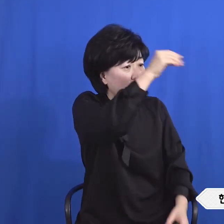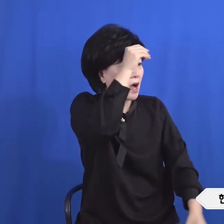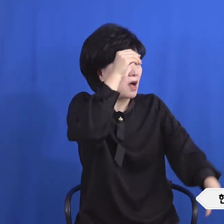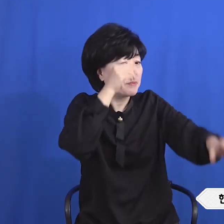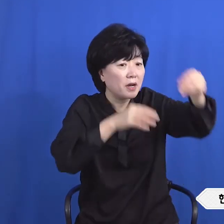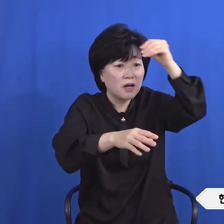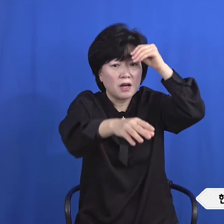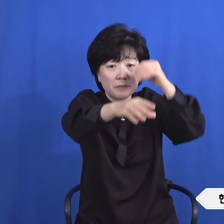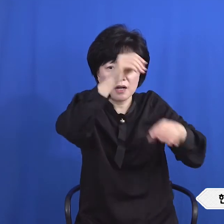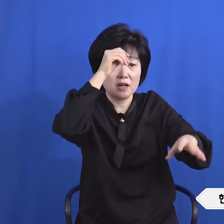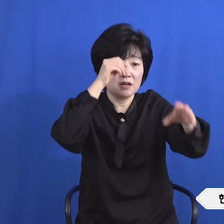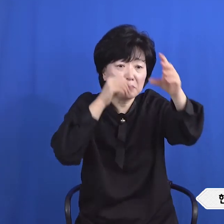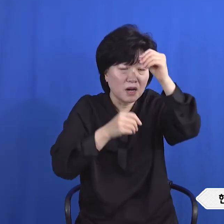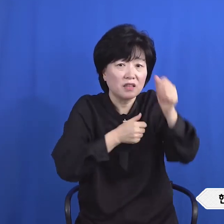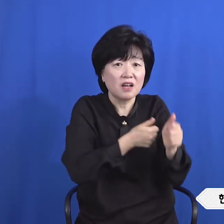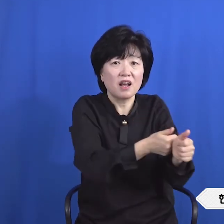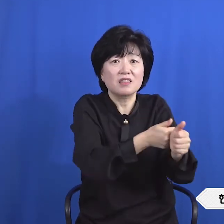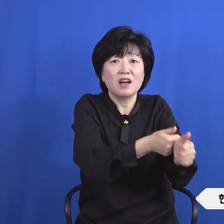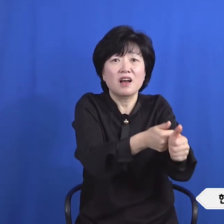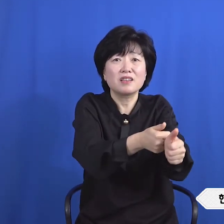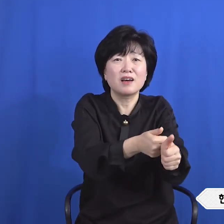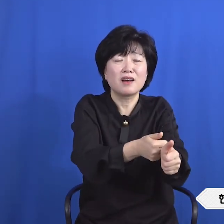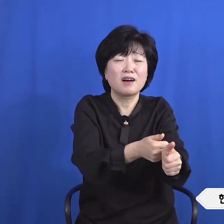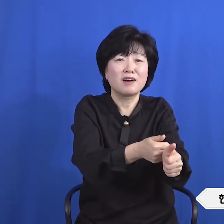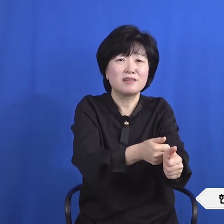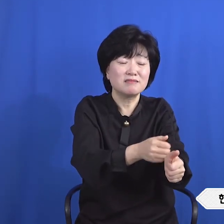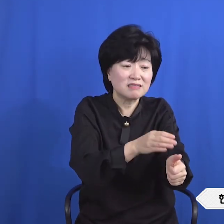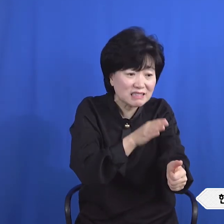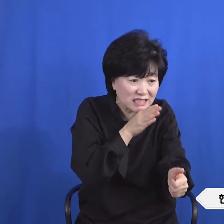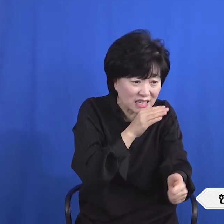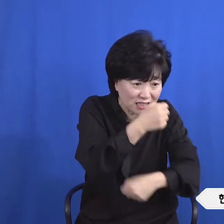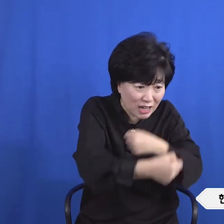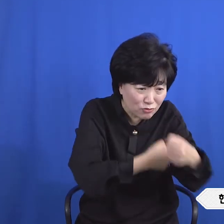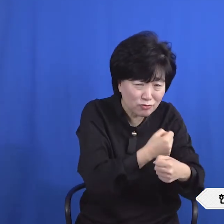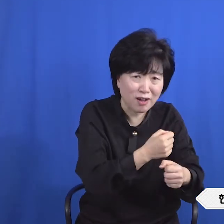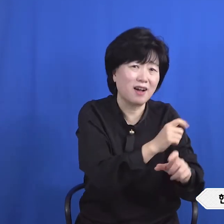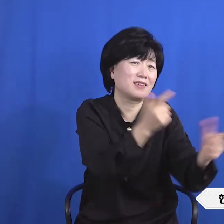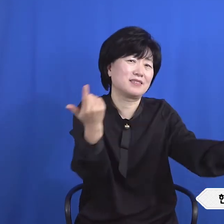매달고 따라하고 있으니까 엄밀히 말하면 그건 자율도 또 아니죠.